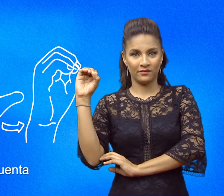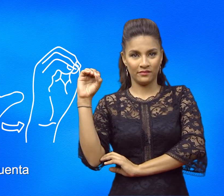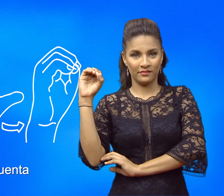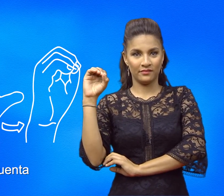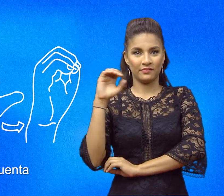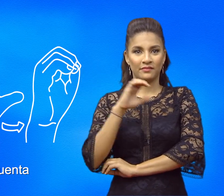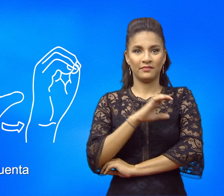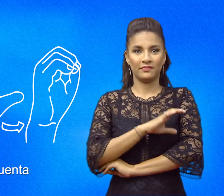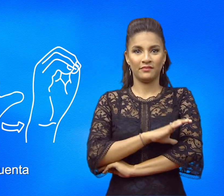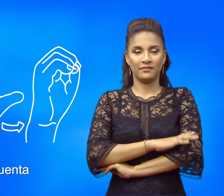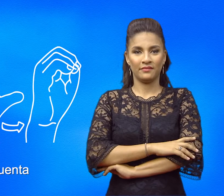50